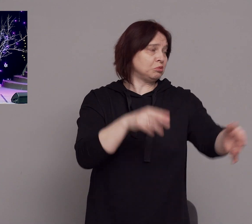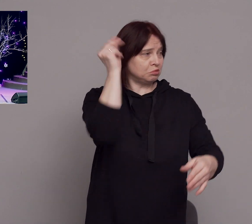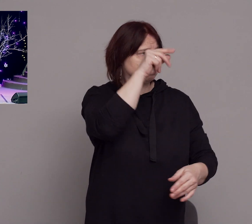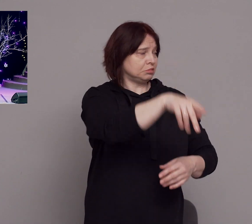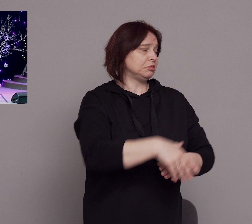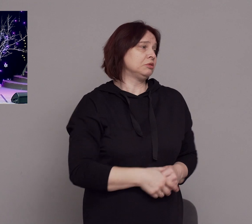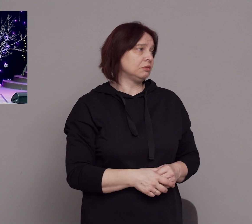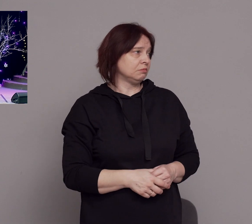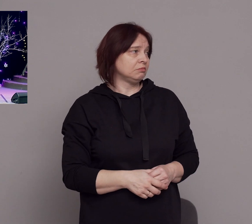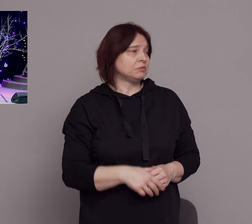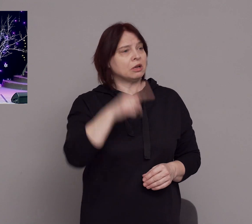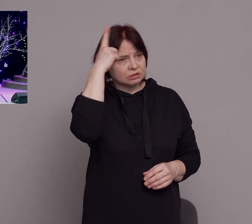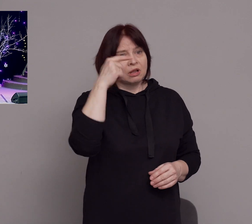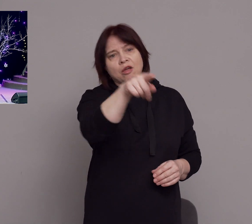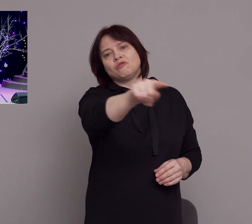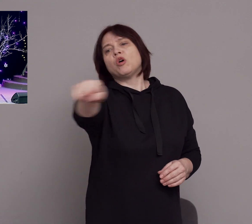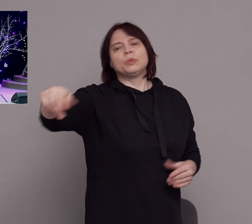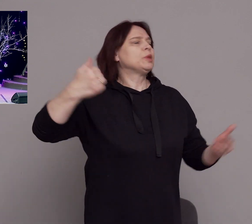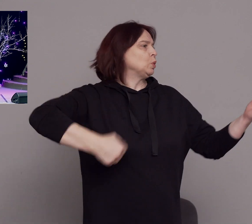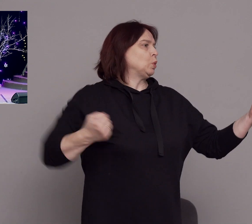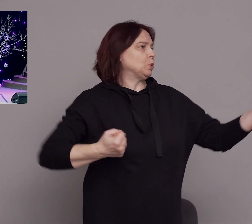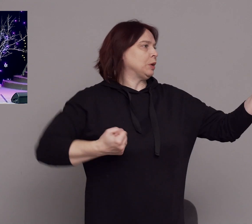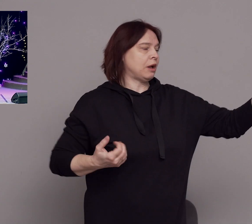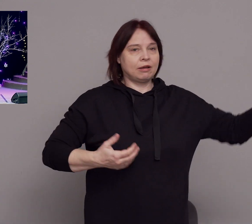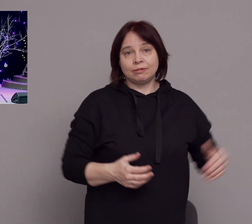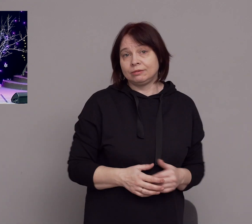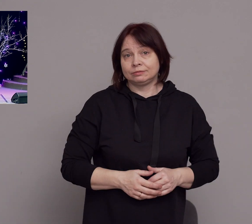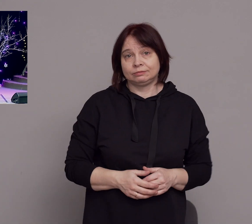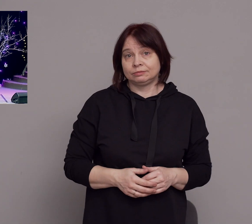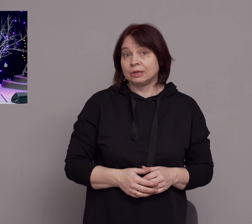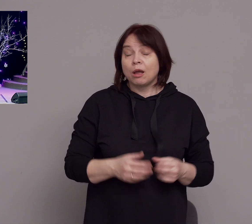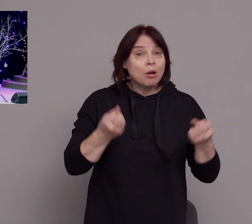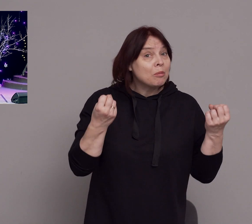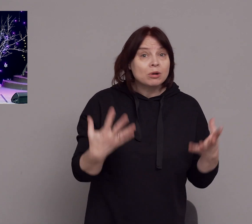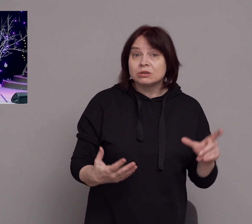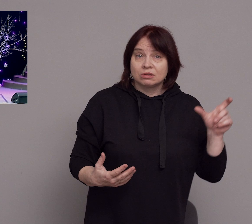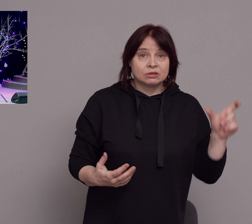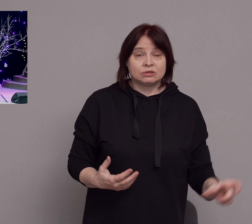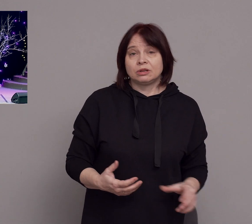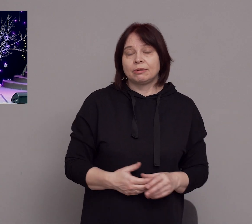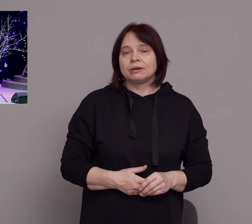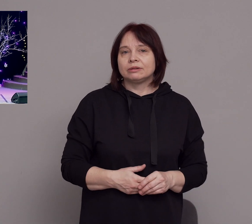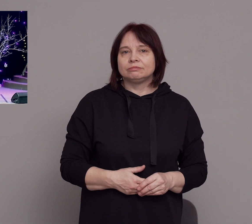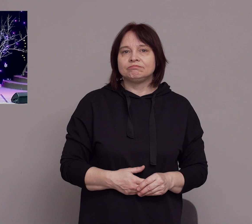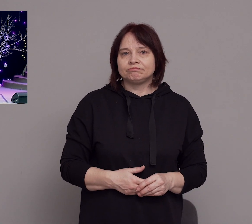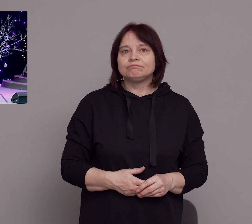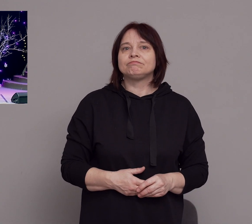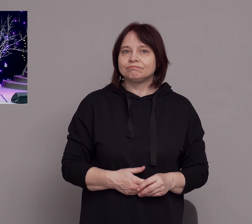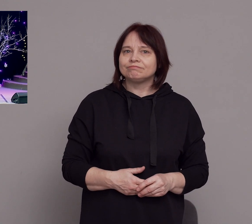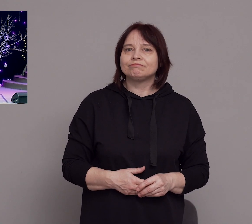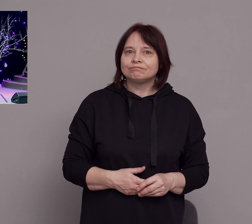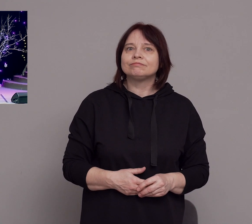мы знаем, кто его друзья, мы знаем его род деятельности, он стал человеком». это означает, что он принял на